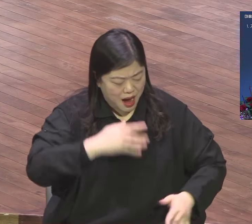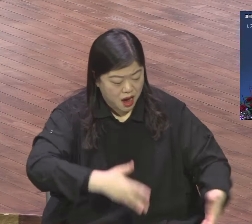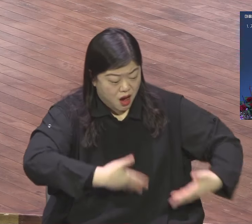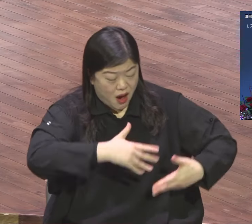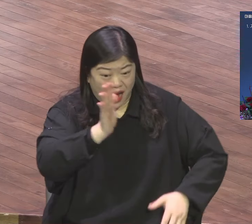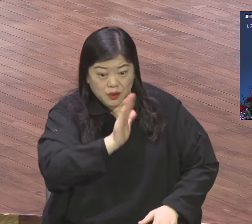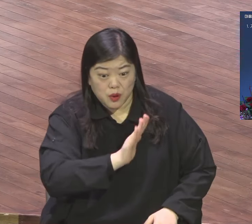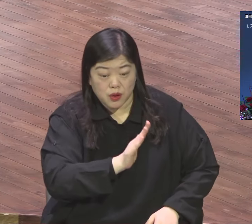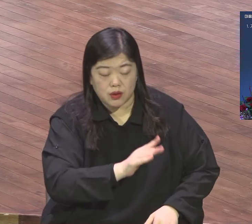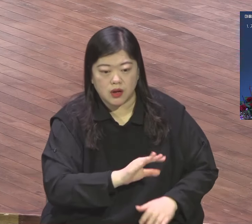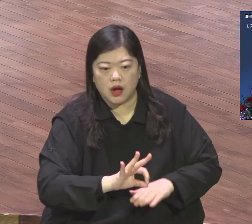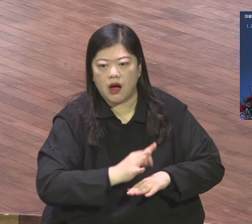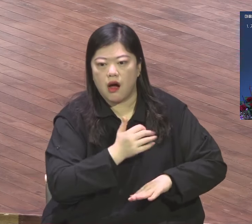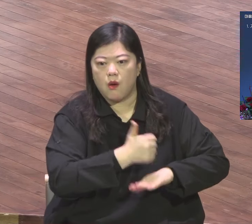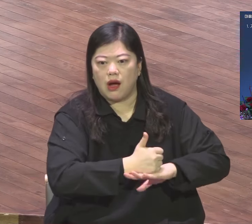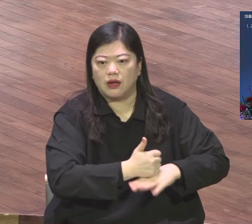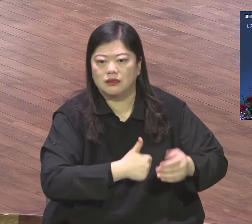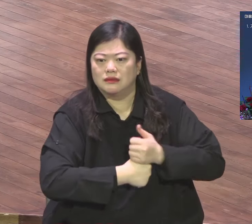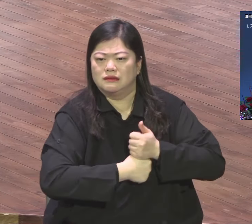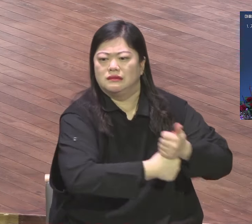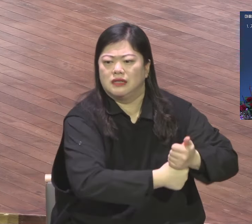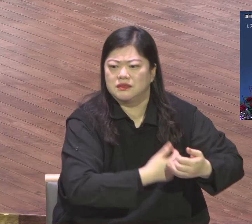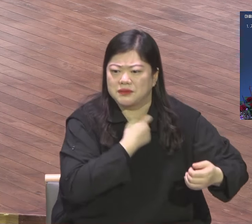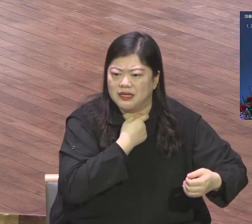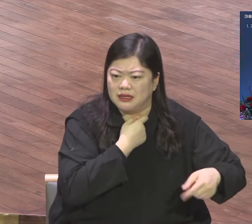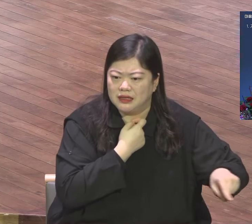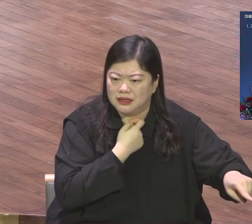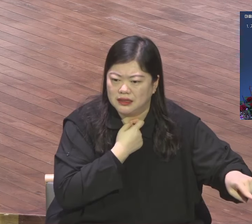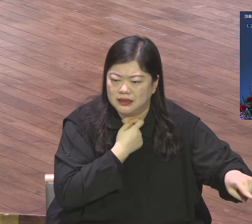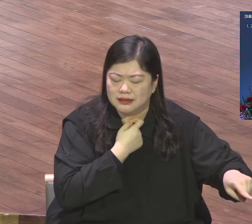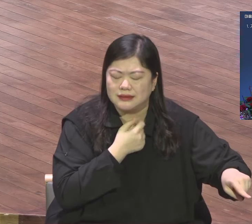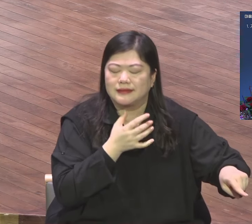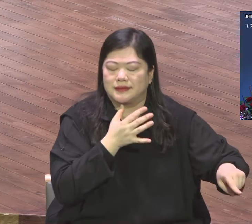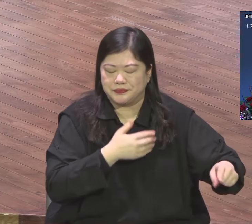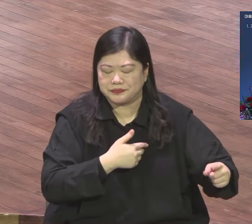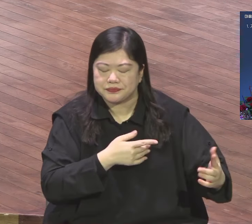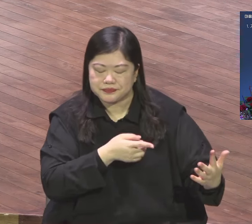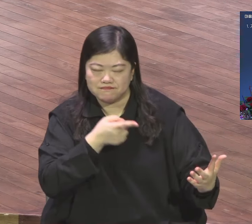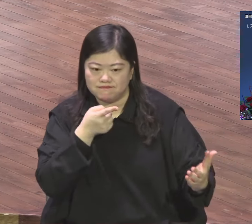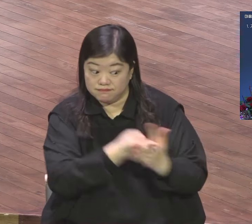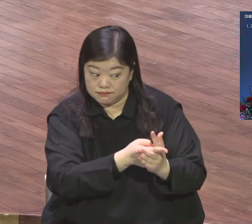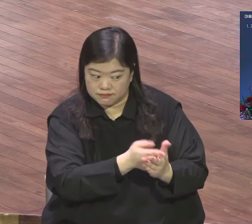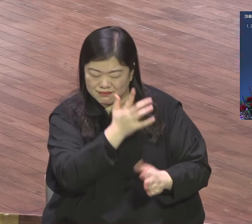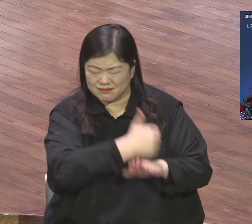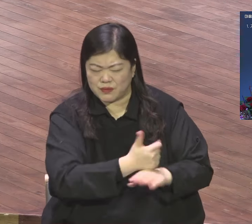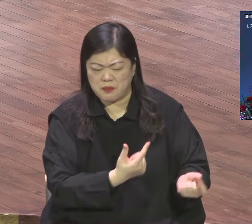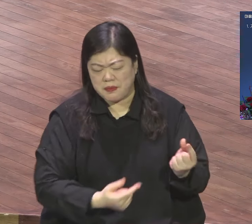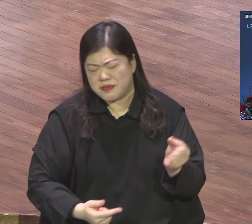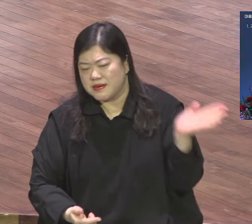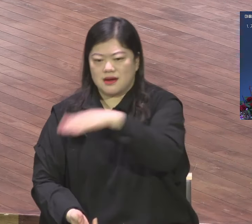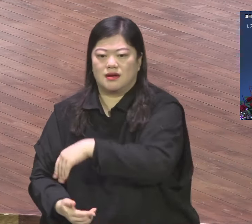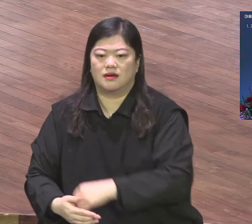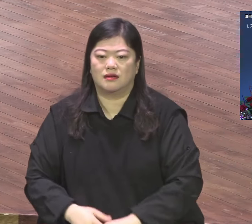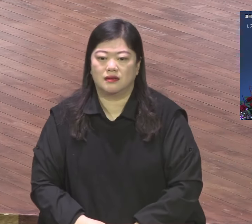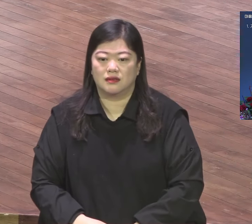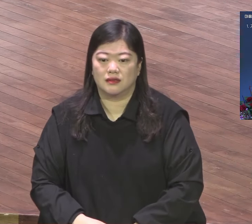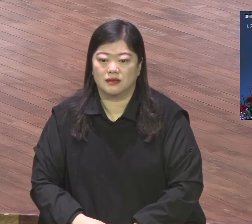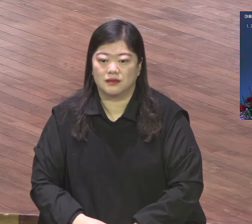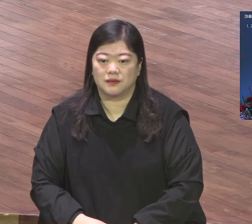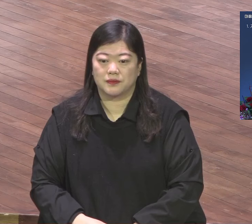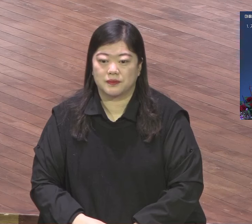것입니다. 이것이 뭐요? 유대인들이 가지고 있었던, 조상 때부터 가지고 있었던 메시아